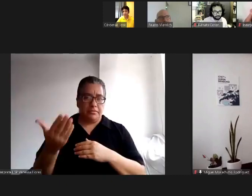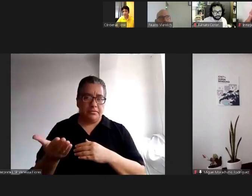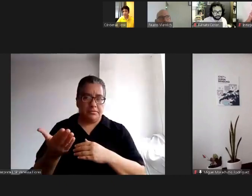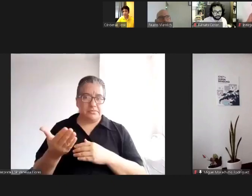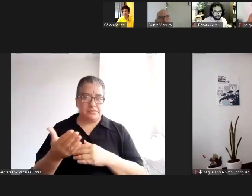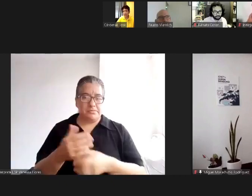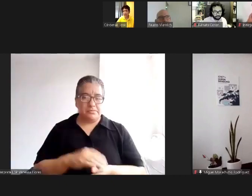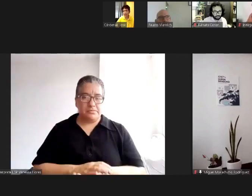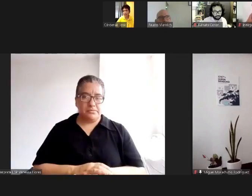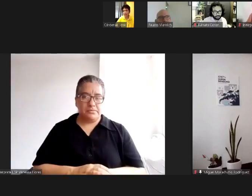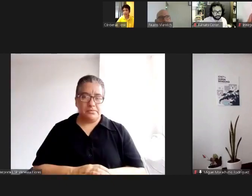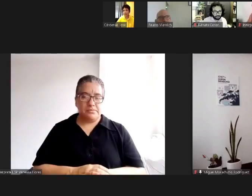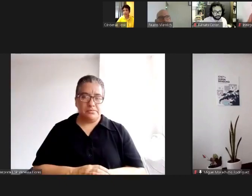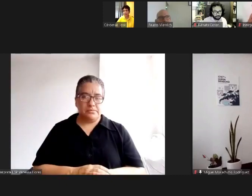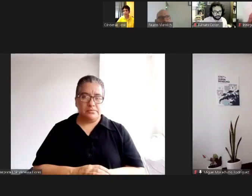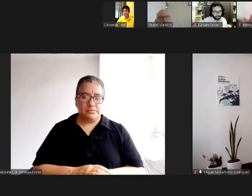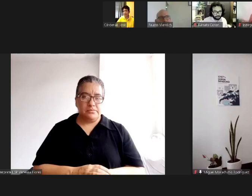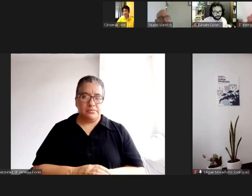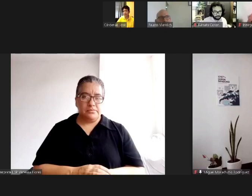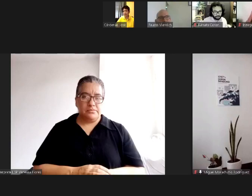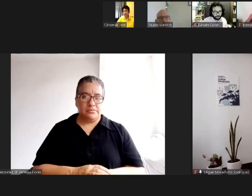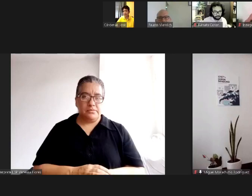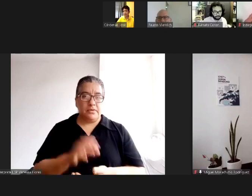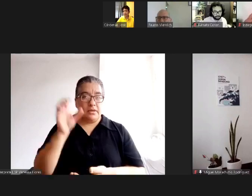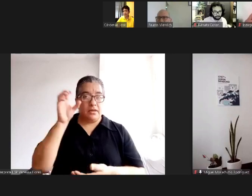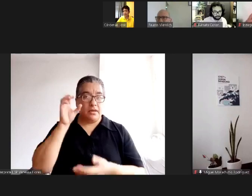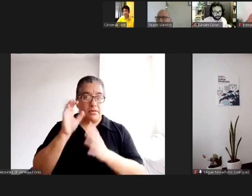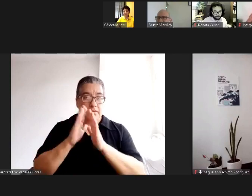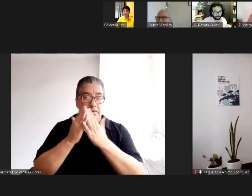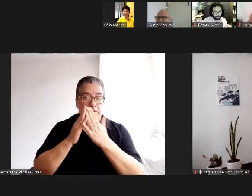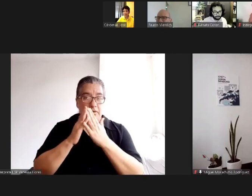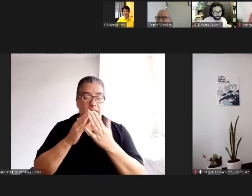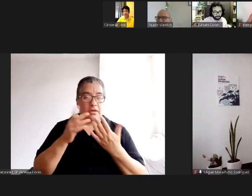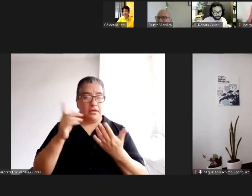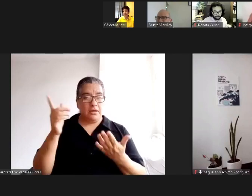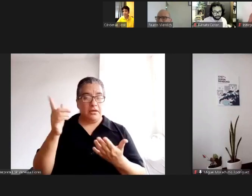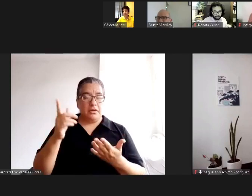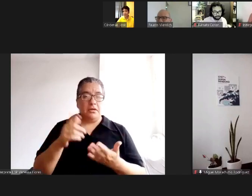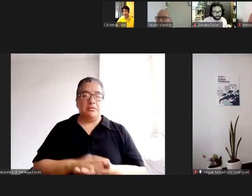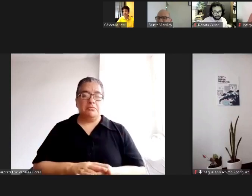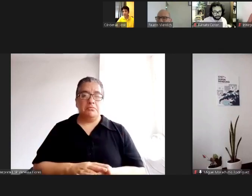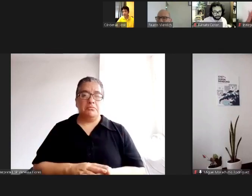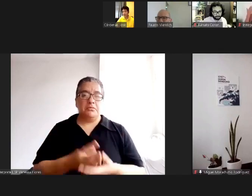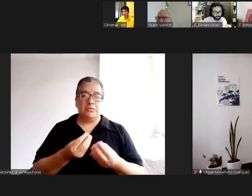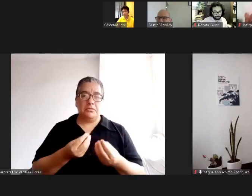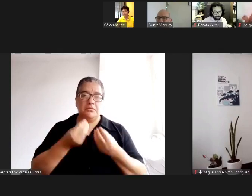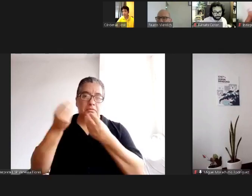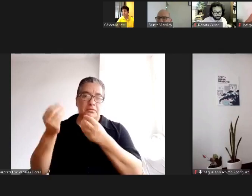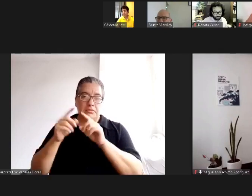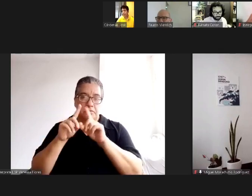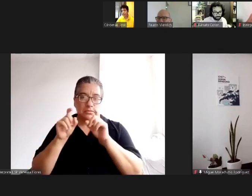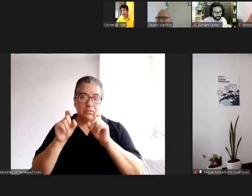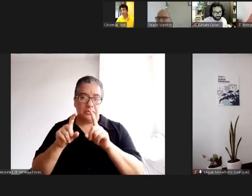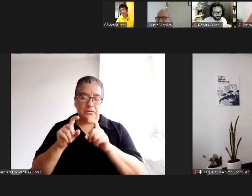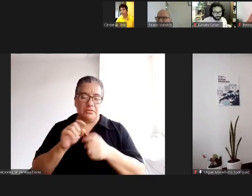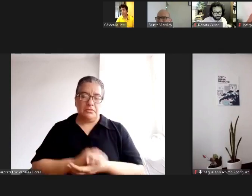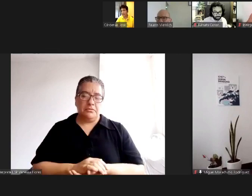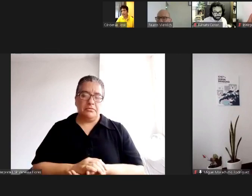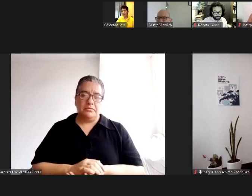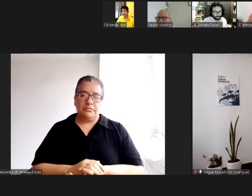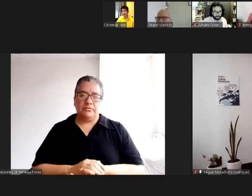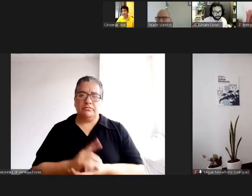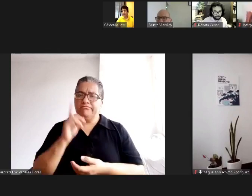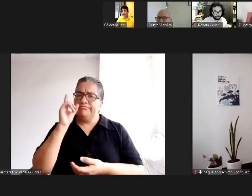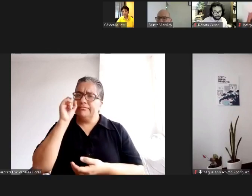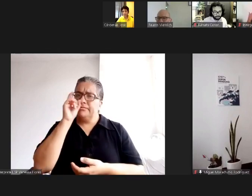hacia los amigos de la Biblioteca Nacional que compartieron con nosotros una mesa anterior. Nos dice las dificultades